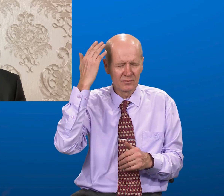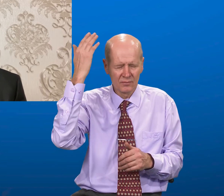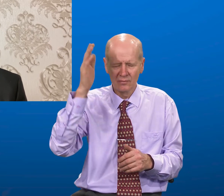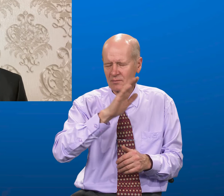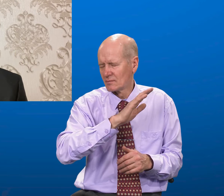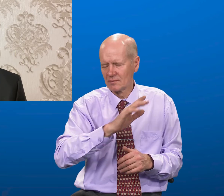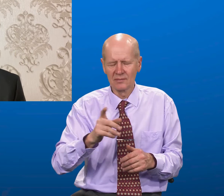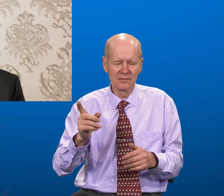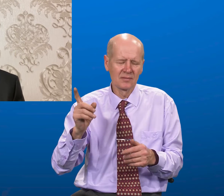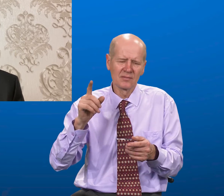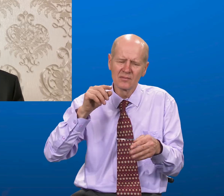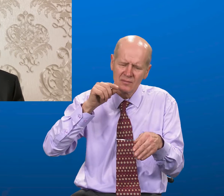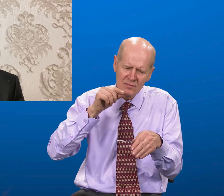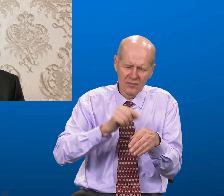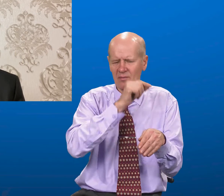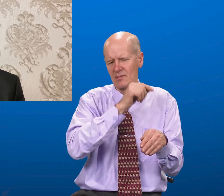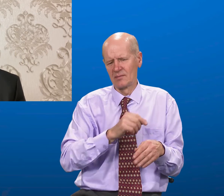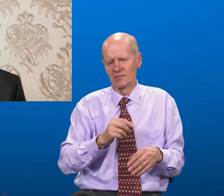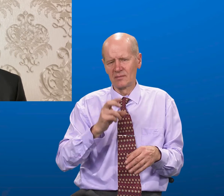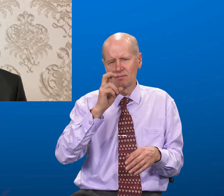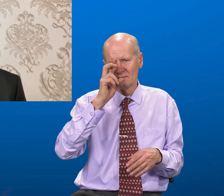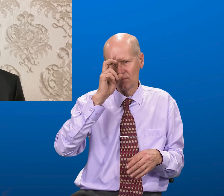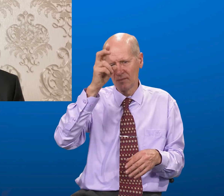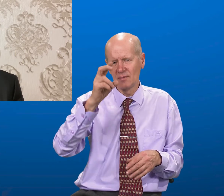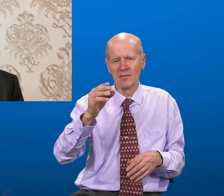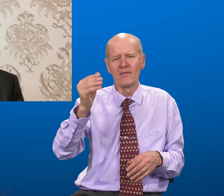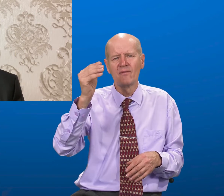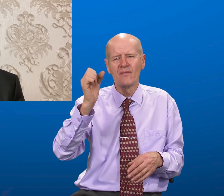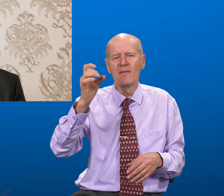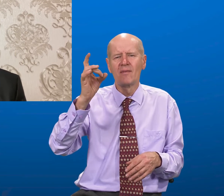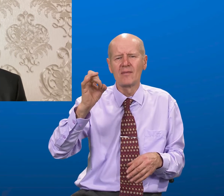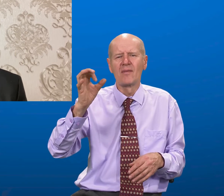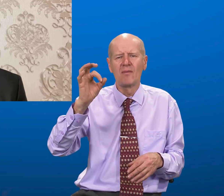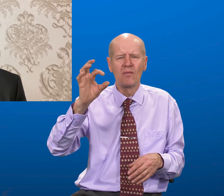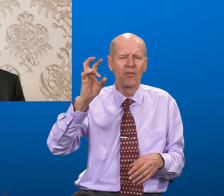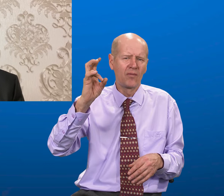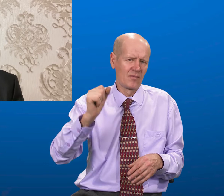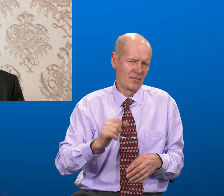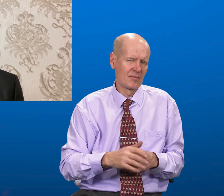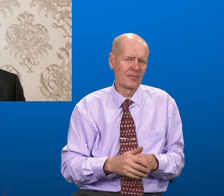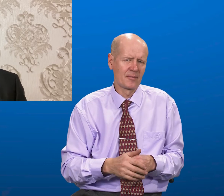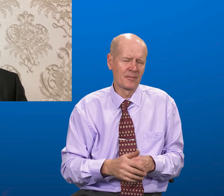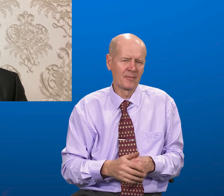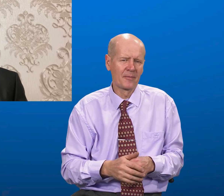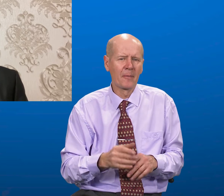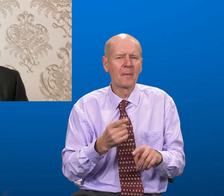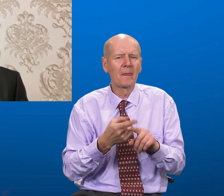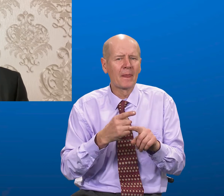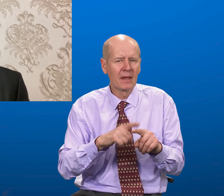даже косвенным образом не связано с требованием